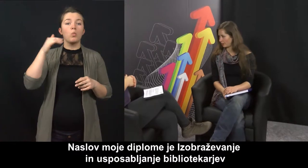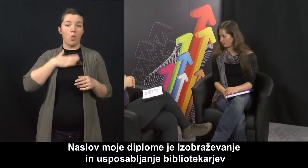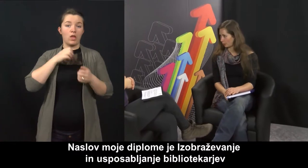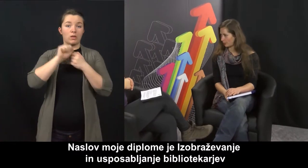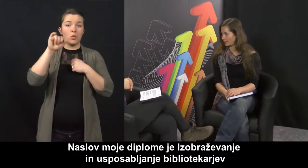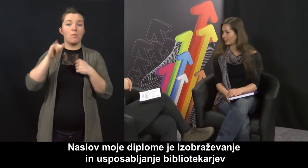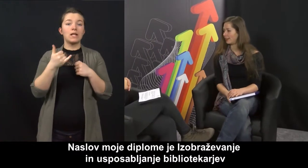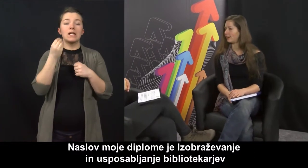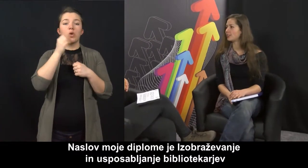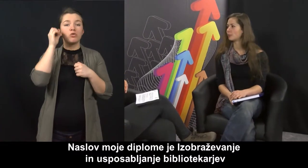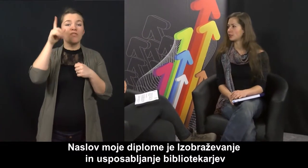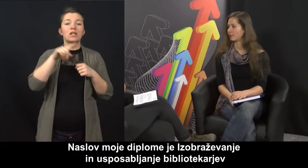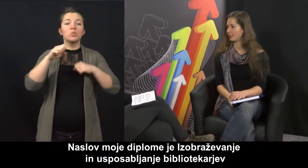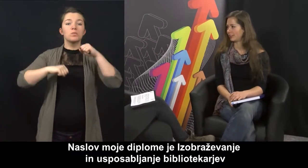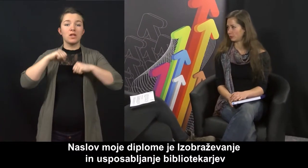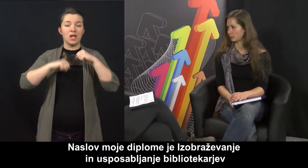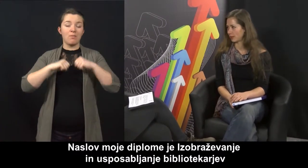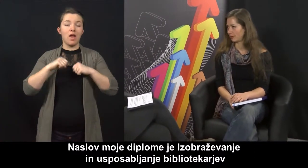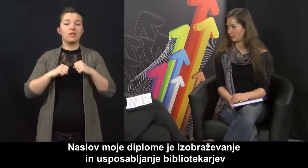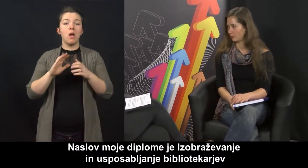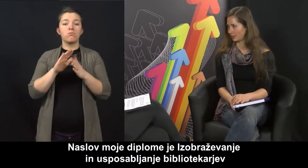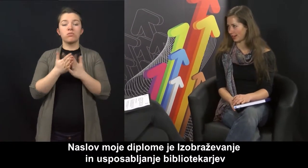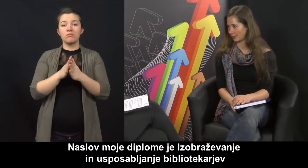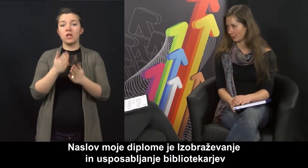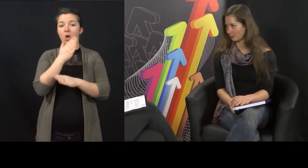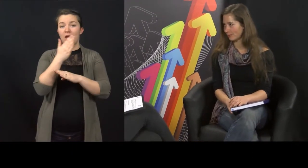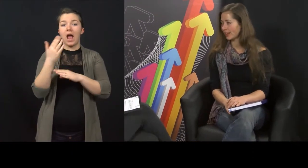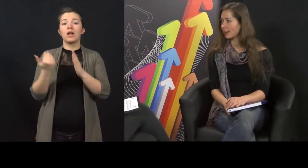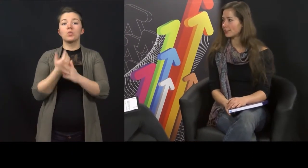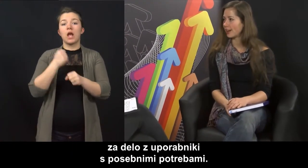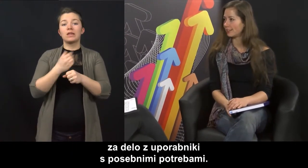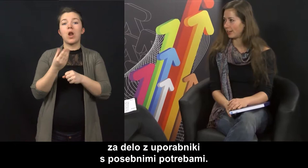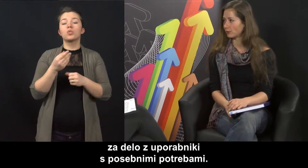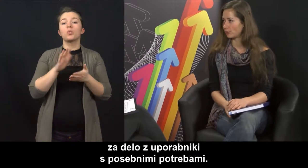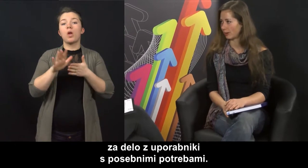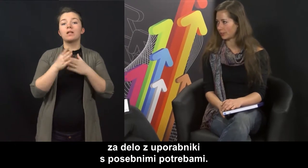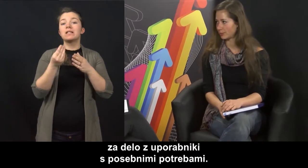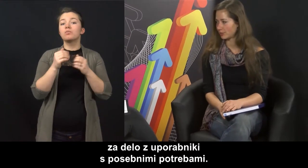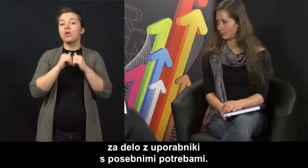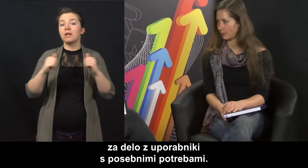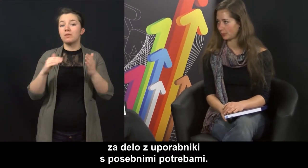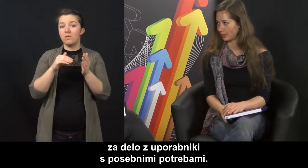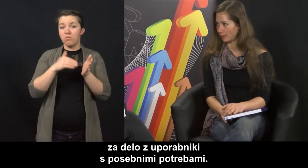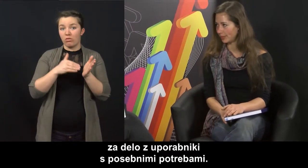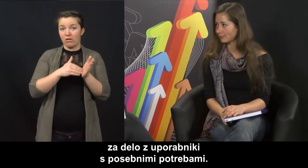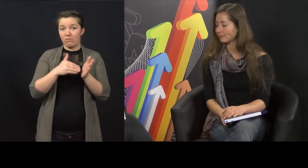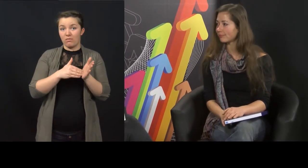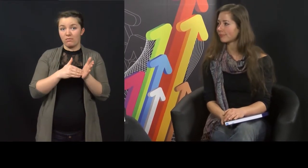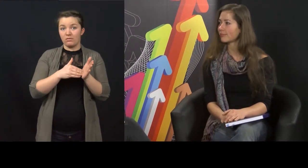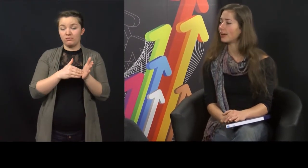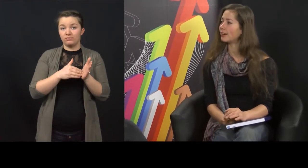Naslov moje diplome je izobraževanje in usposabljanje bibliotekarjev za delo z uporabniki s posebnimi